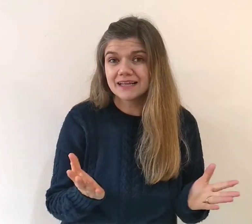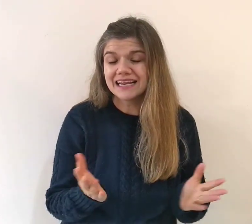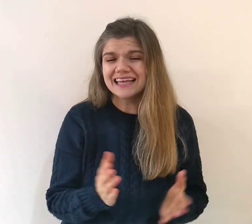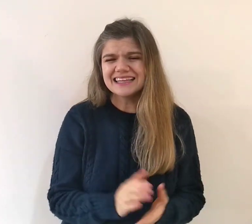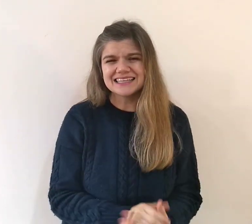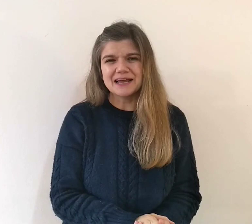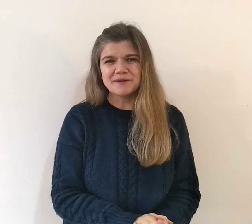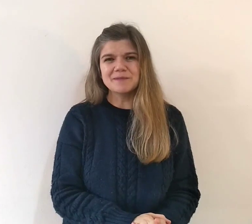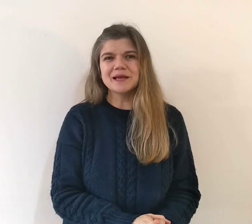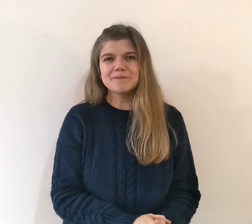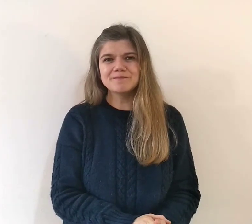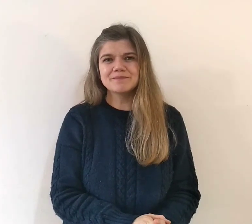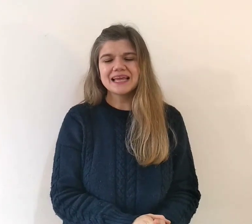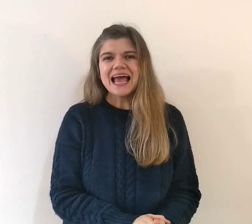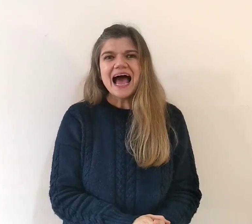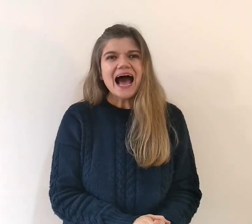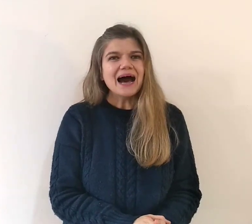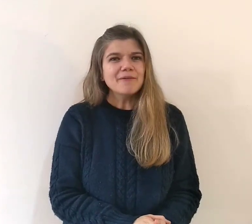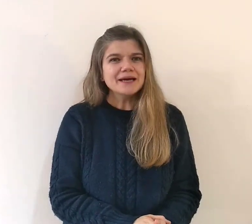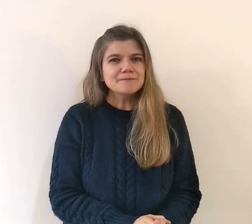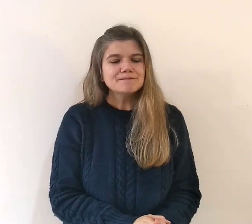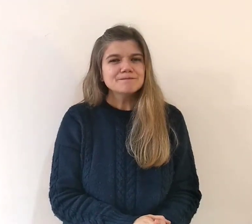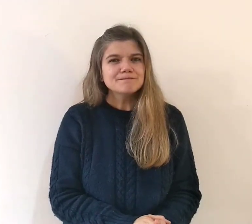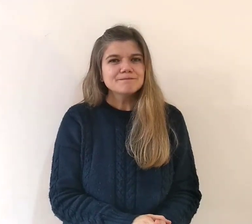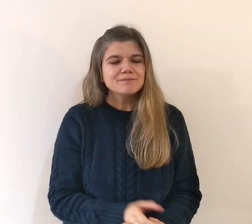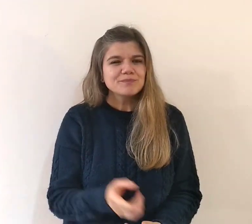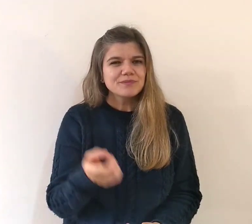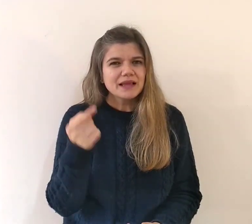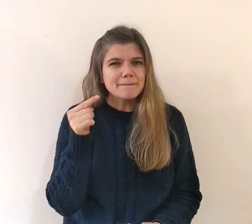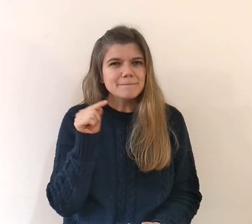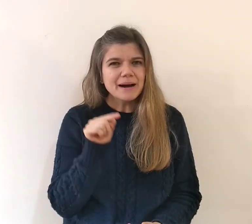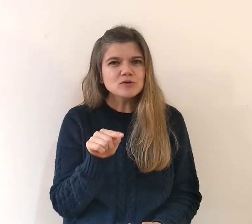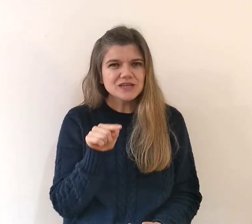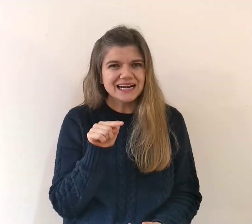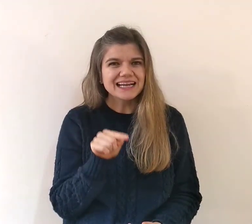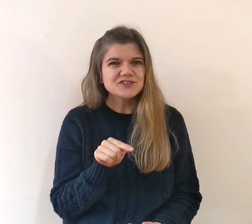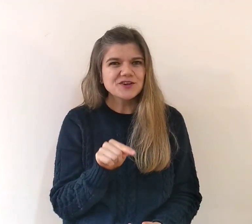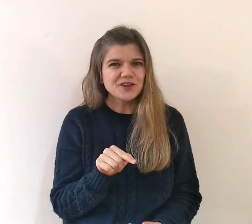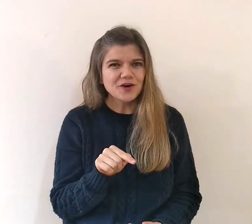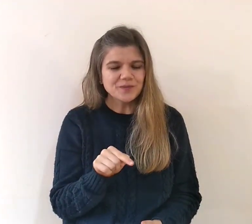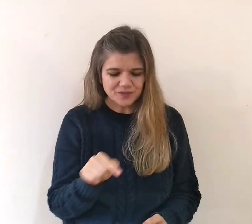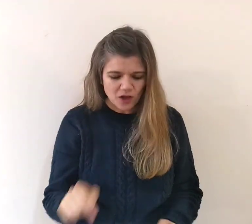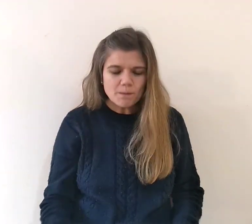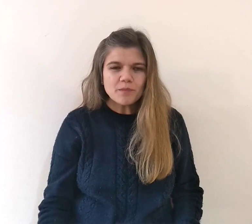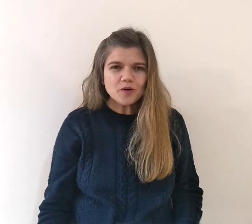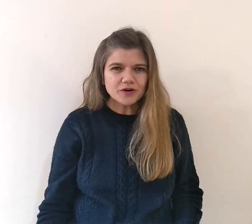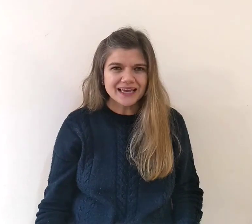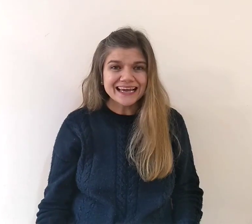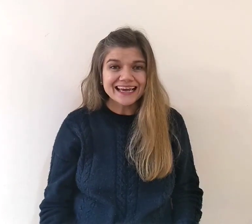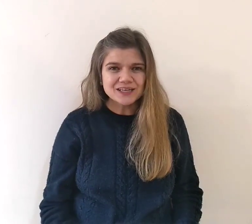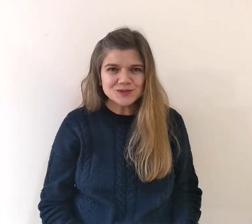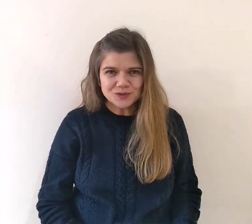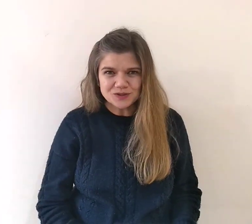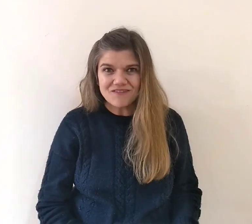¿Qué dice la Biblia? A ver, vamos a la lección de hoy, porque Jesús va